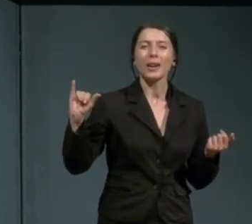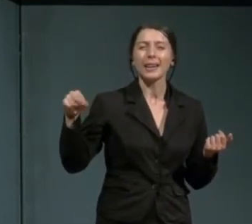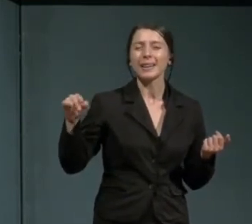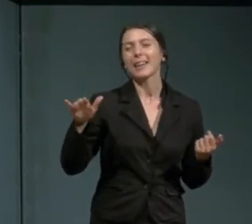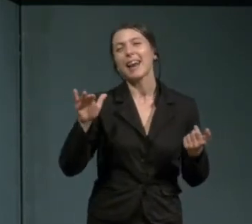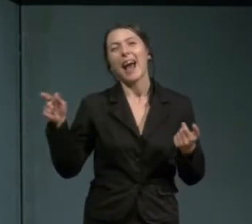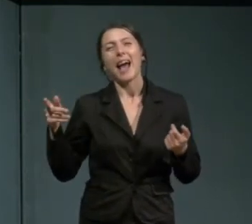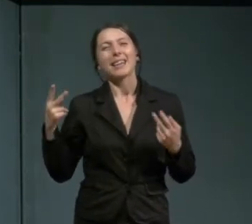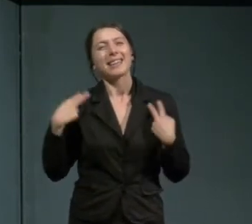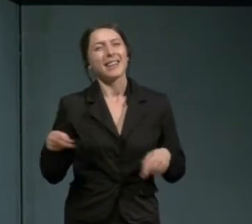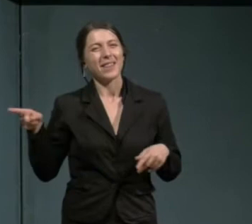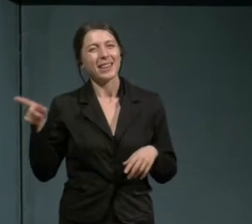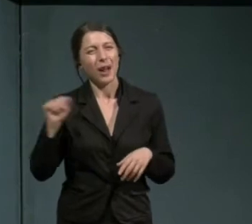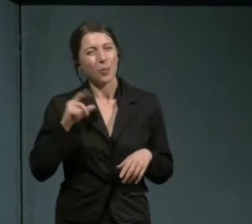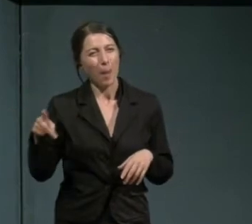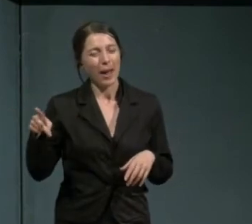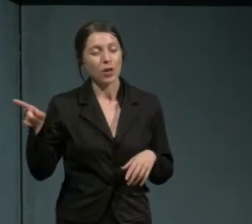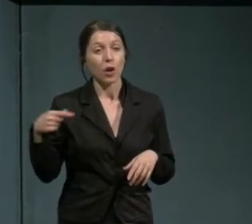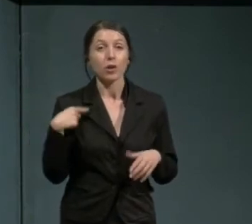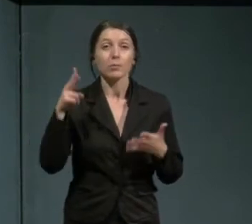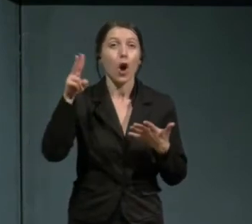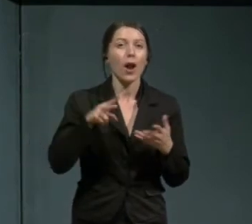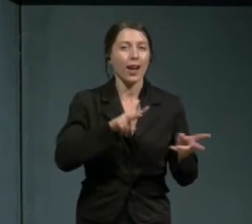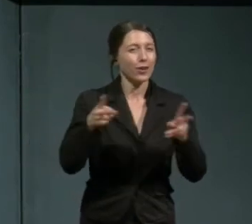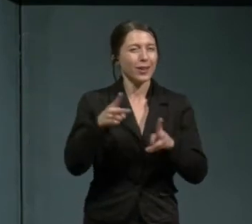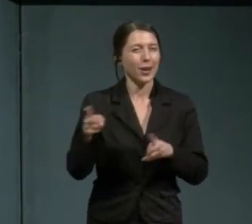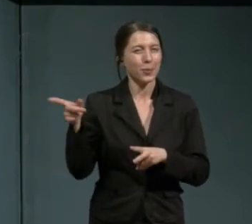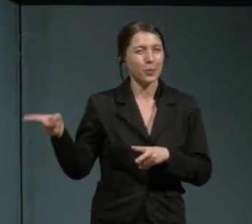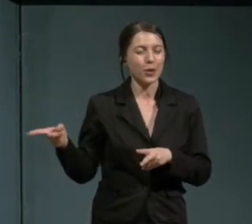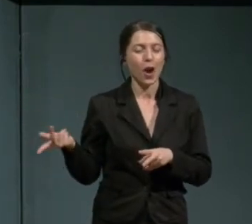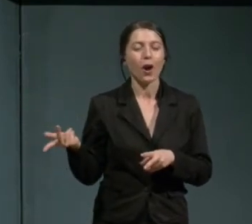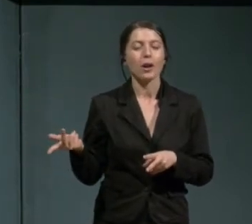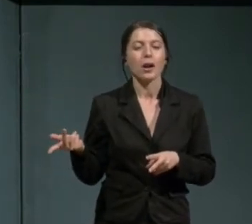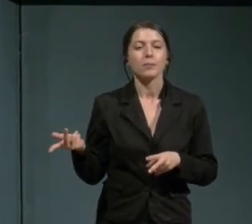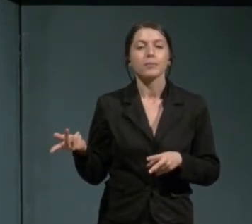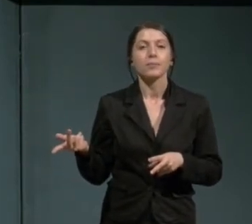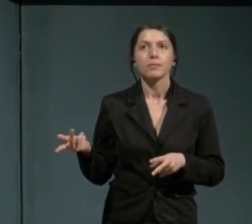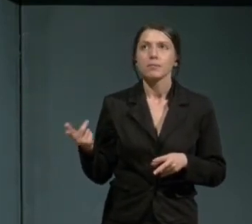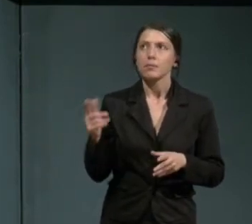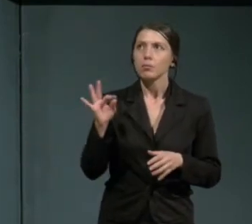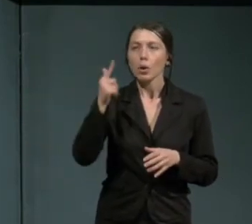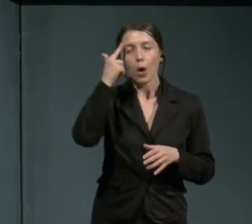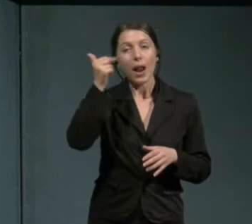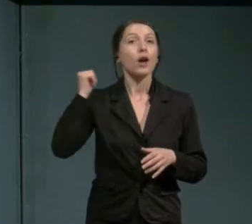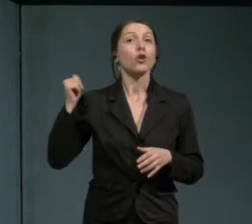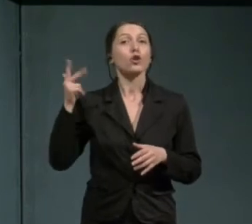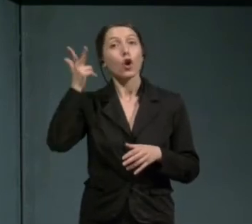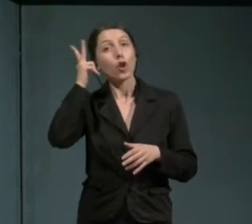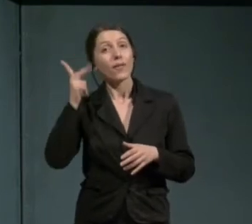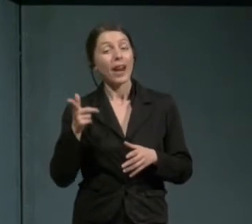di pasolini di cui ho letto la traduzione che è uscita scorso anno in francia